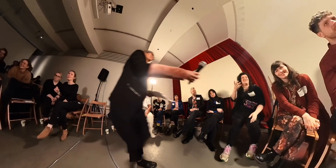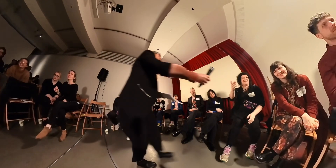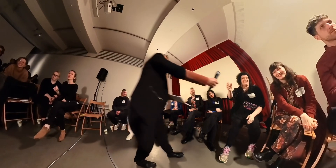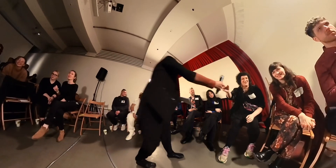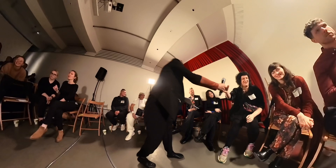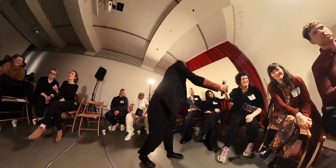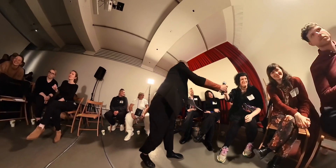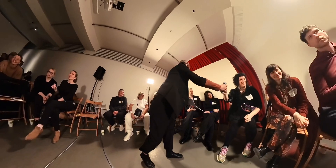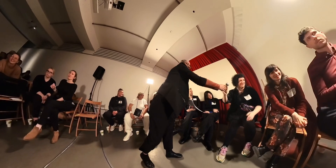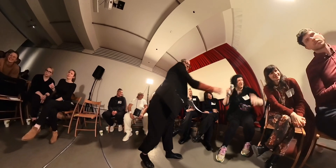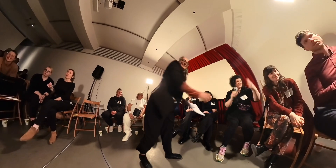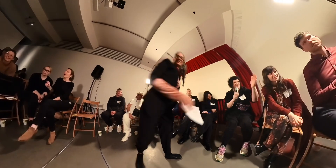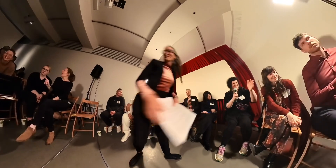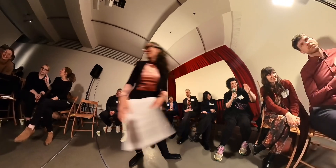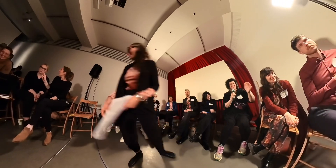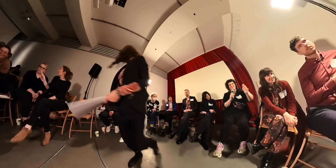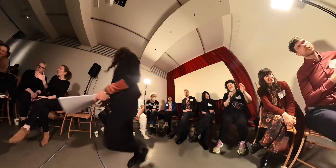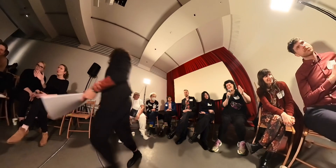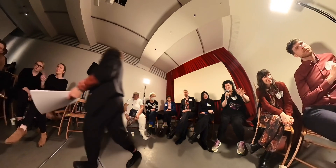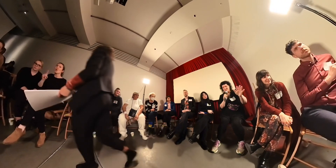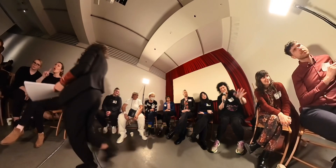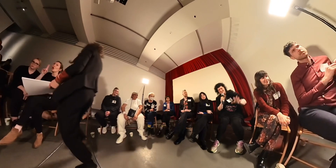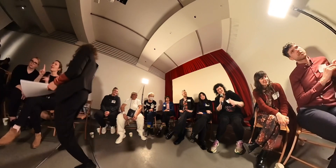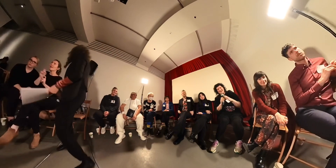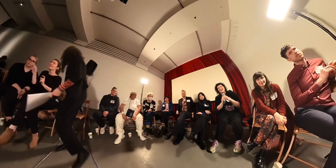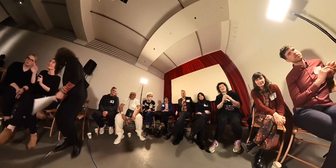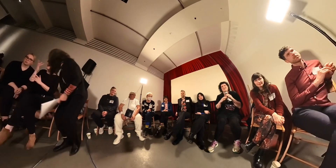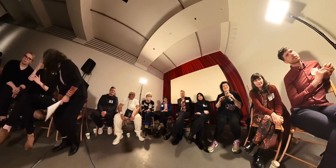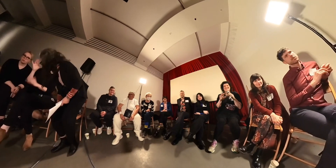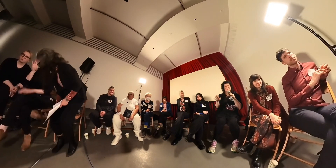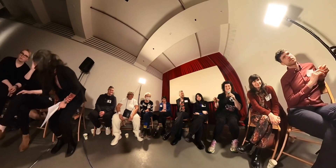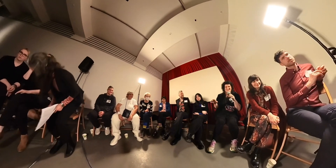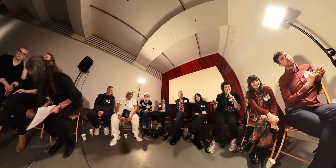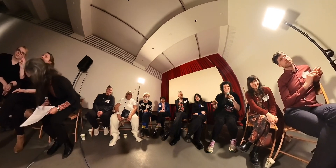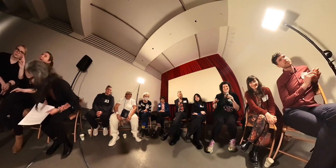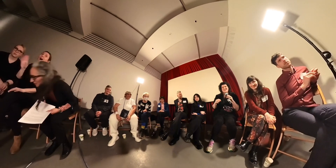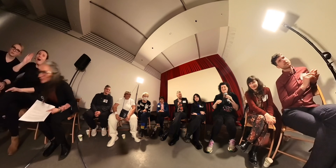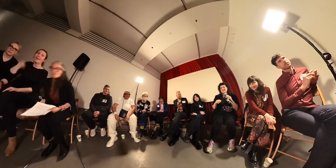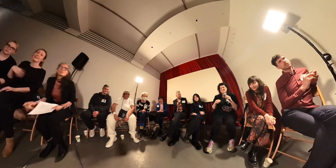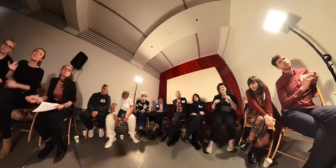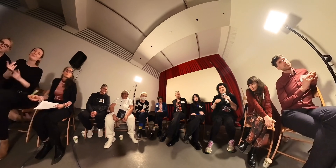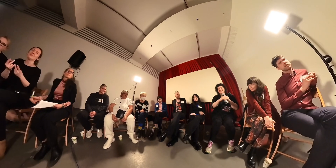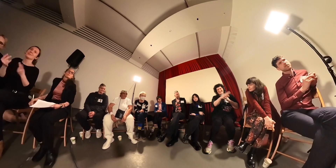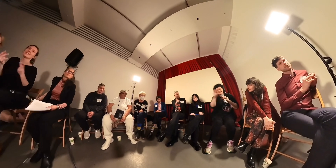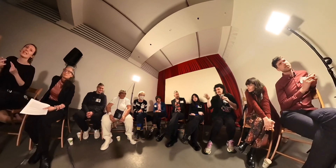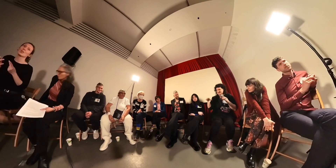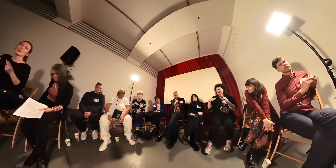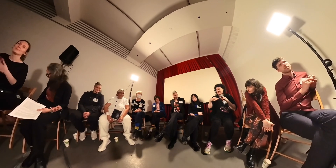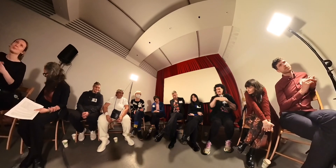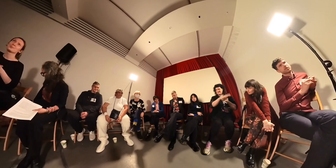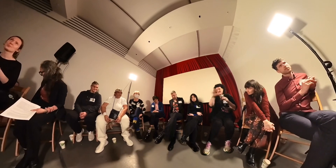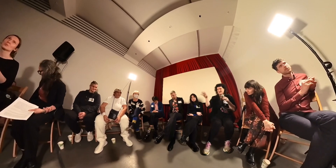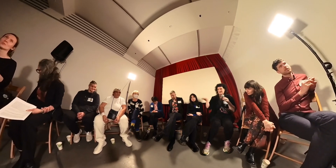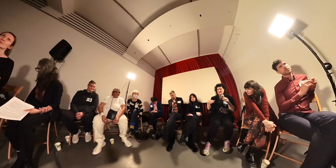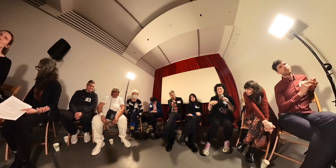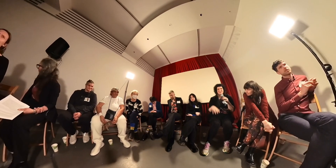celá mě tak jakože ta tvoje otázka, kterou jsem přesně nepochopila, prepáč, dovedla k tomu iba, že vlastně, jak